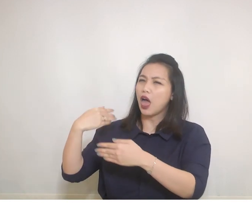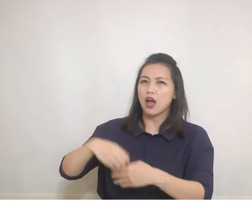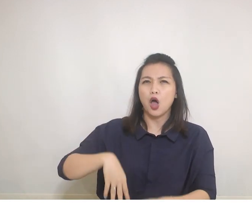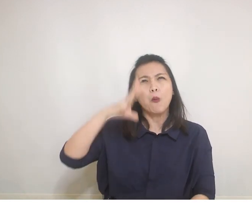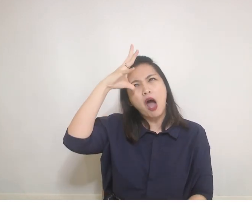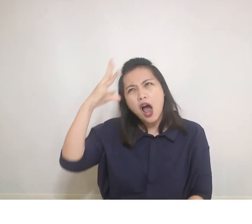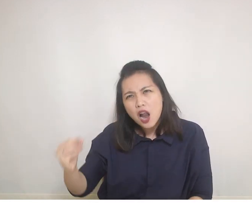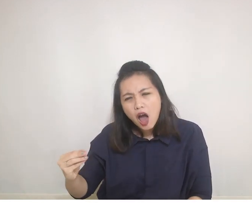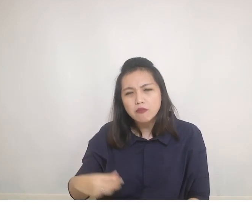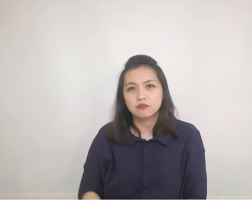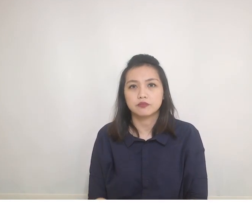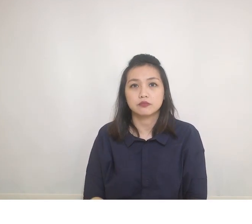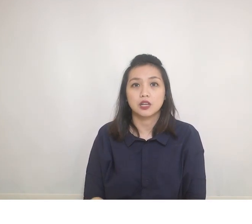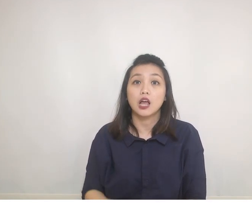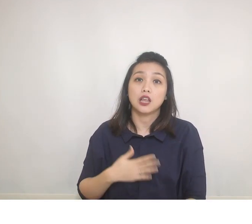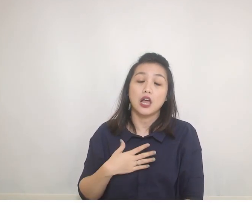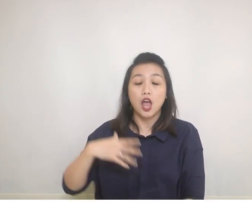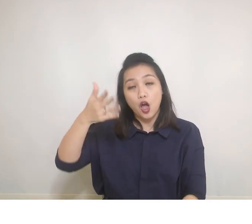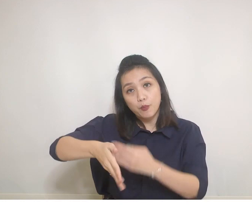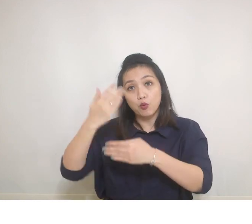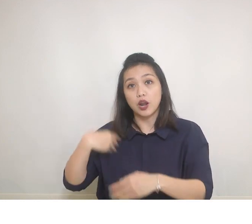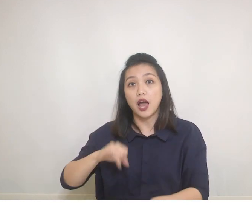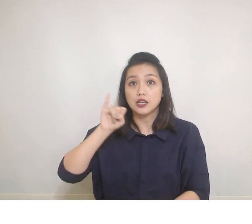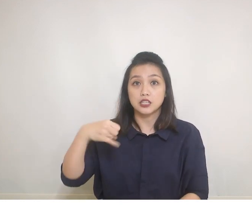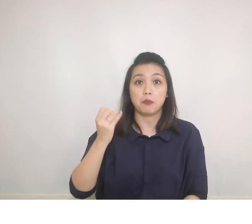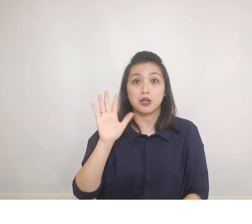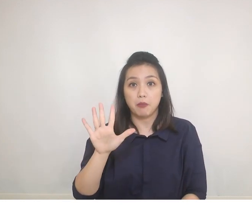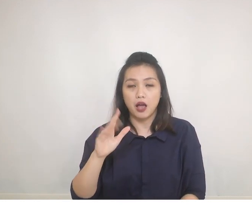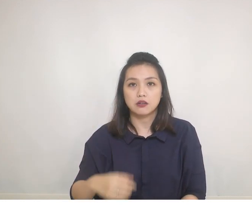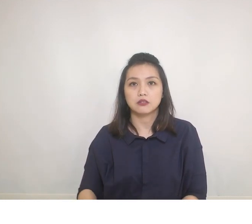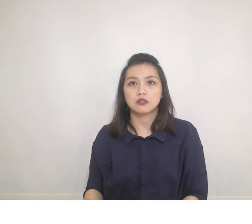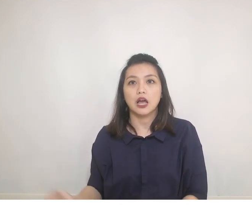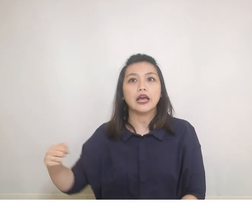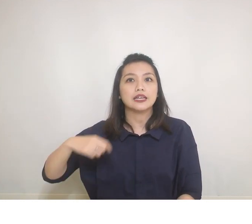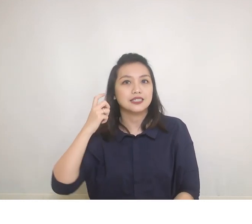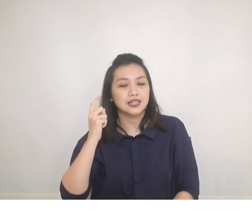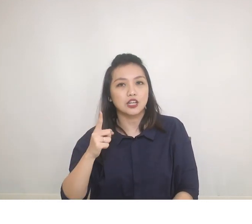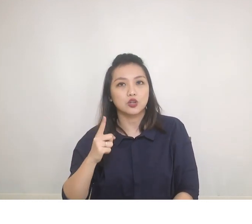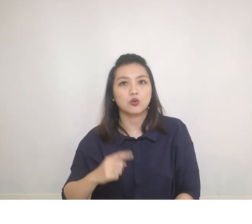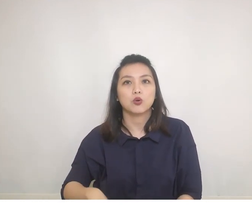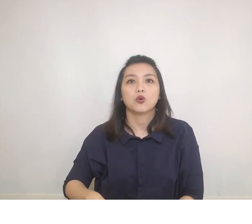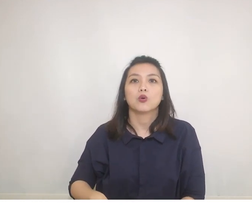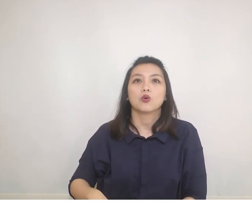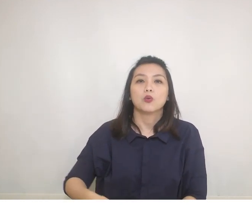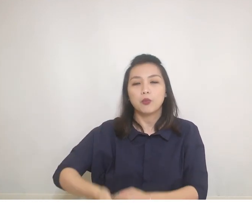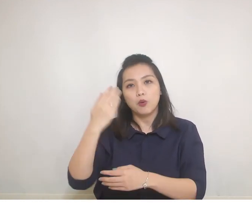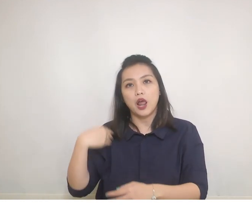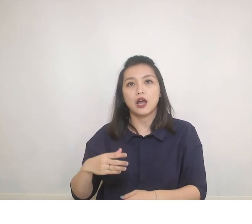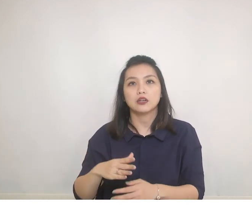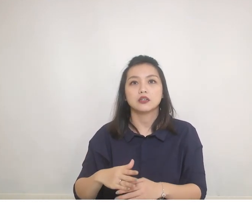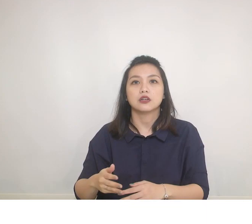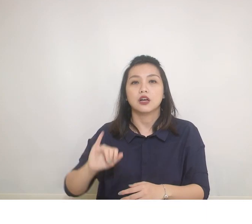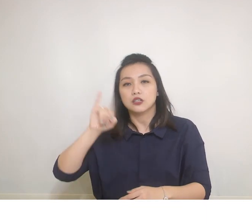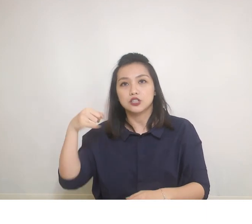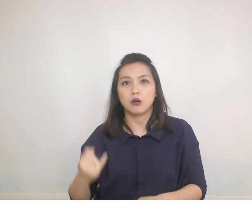presiden. Jadi walaupun sudah setengah tahun itu kayak enggak bisa masih dilihat gitu. Ya, itu membuat rumah tangga enggak